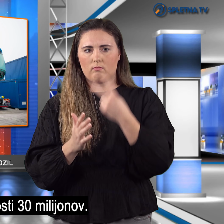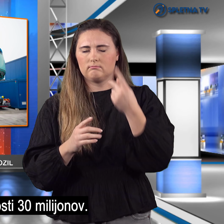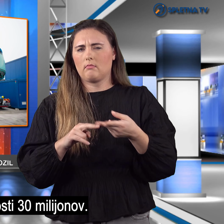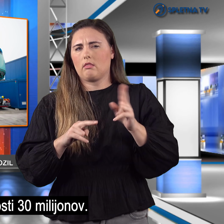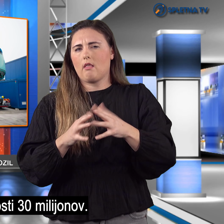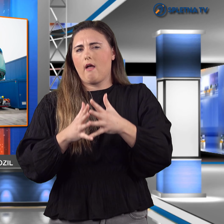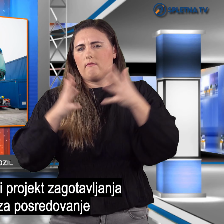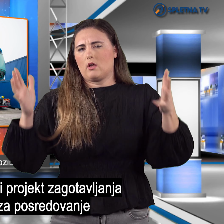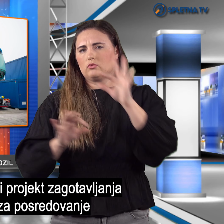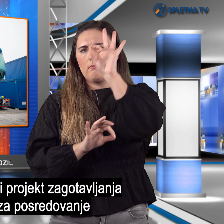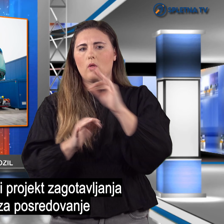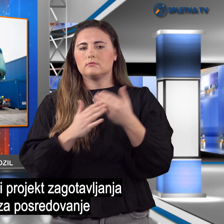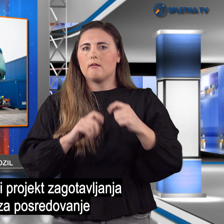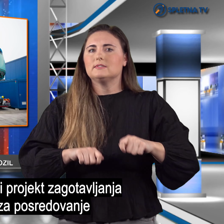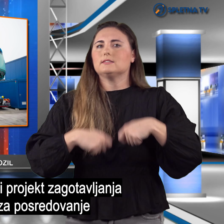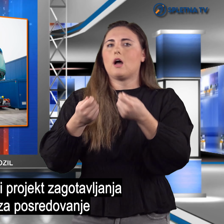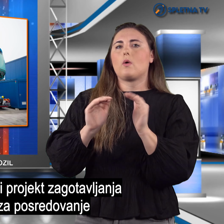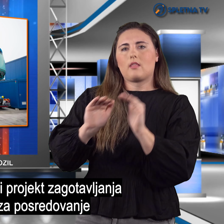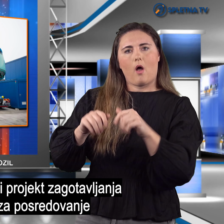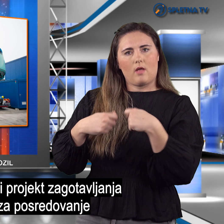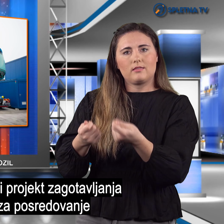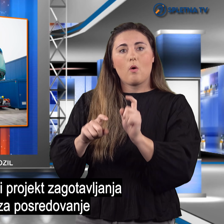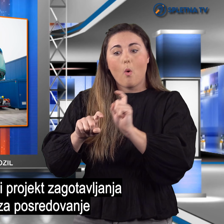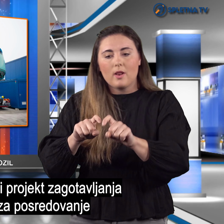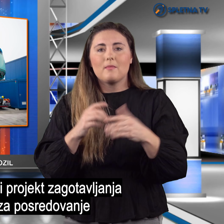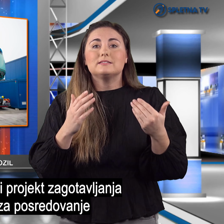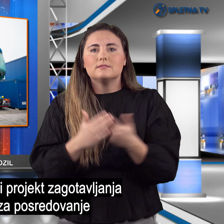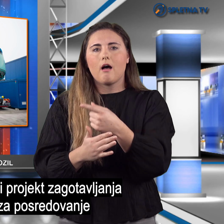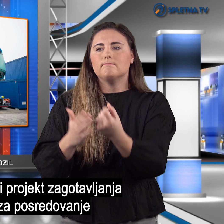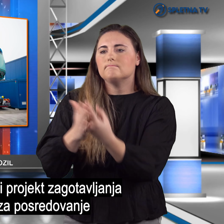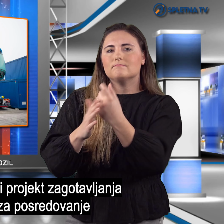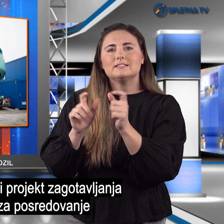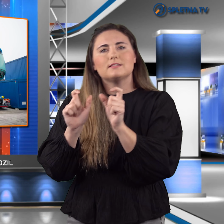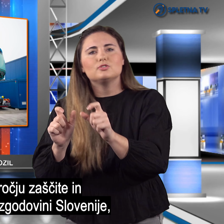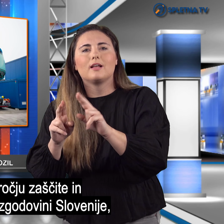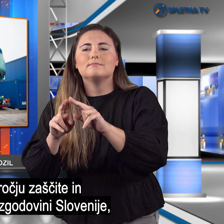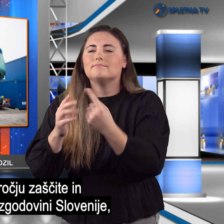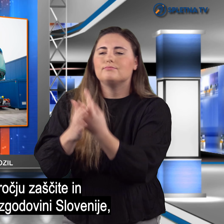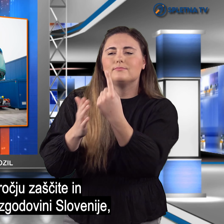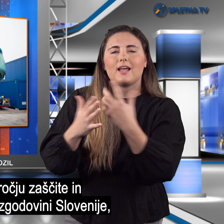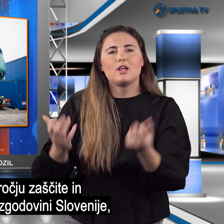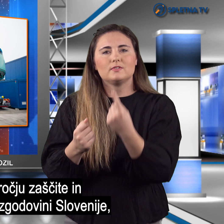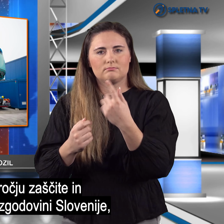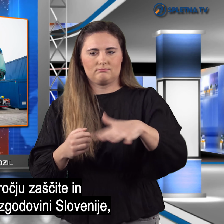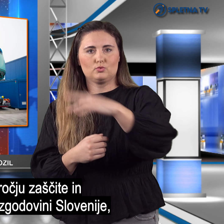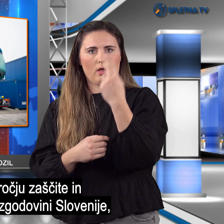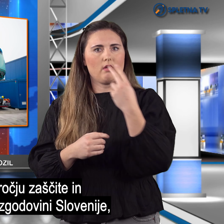Gre za največji projekt zagotavljanja opreme za posredovanje na področju zaščite in reševanja v zgodovini Slovenije, je